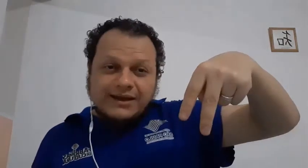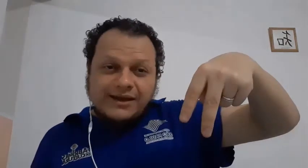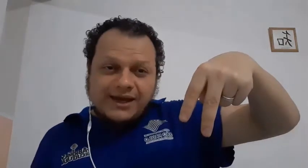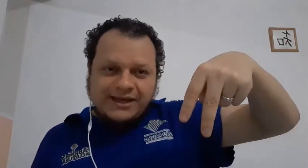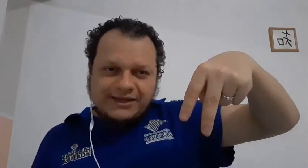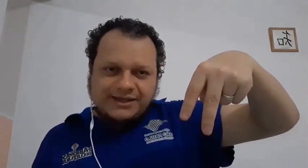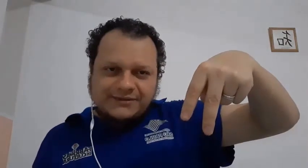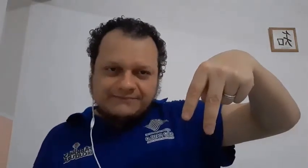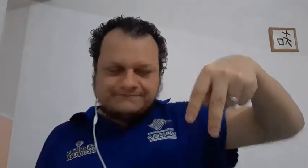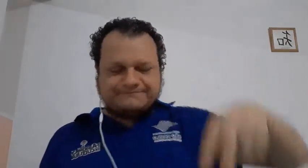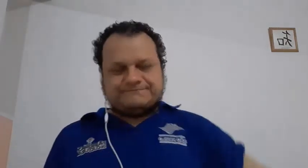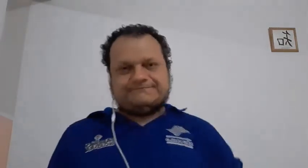N.